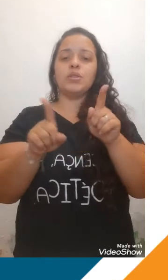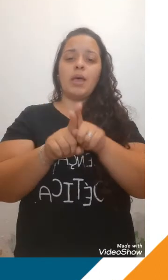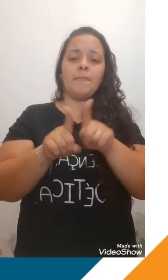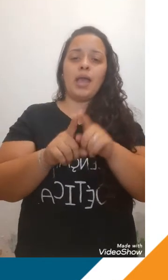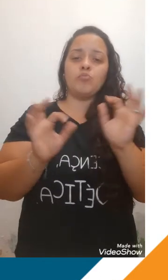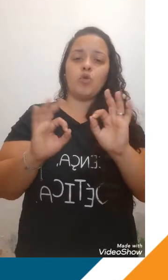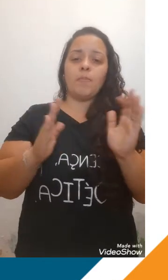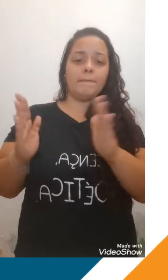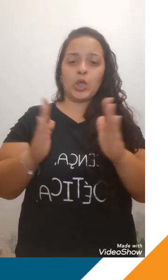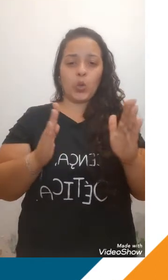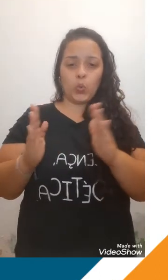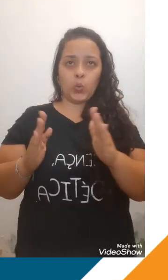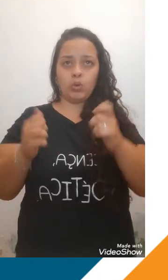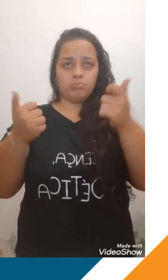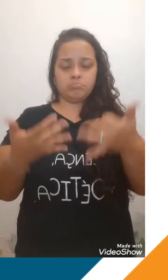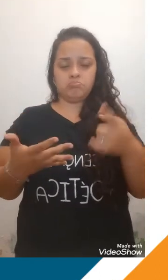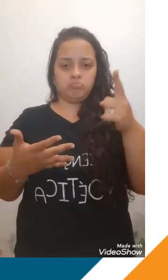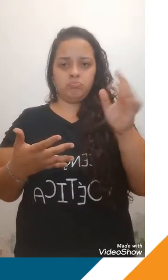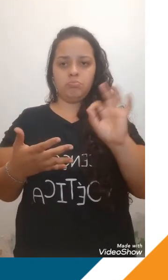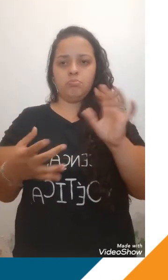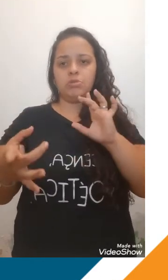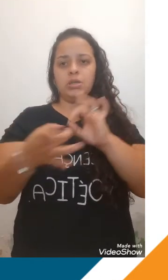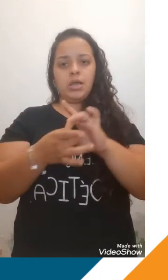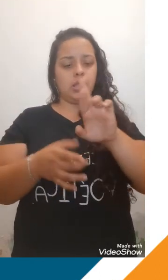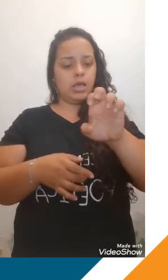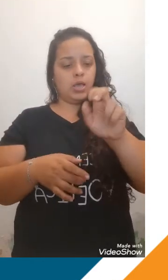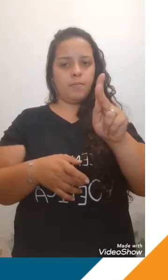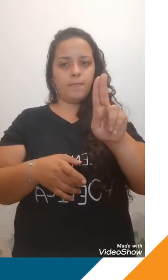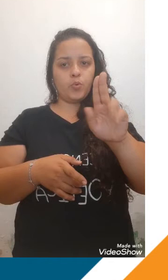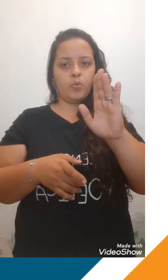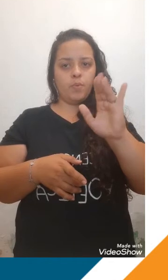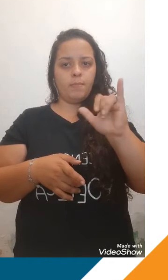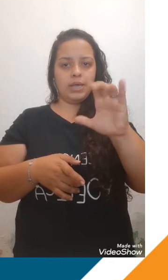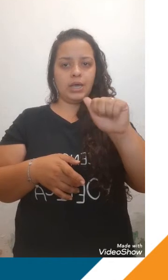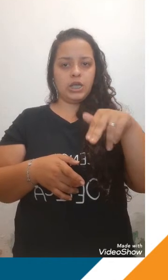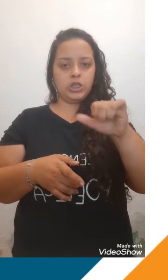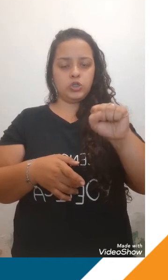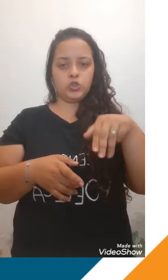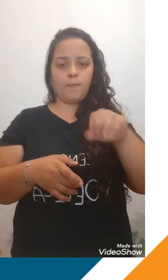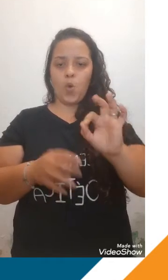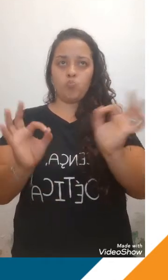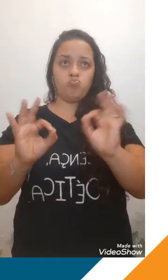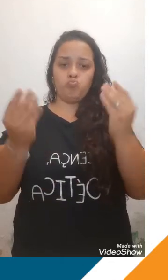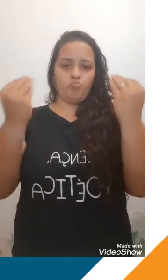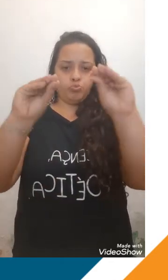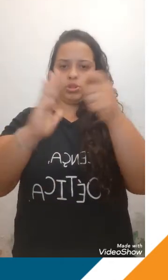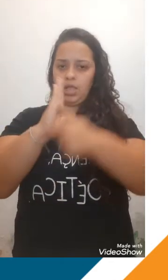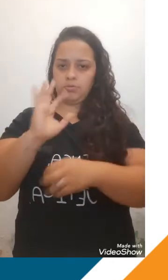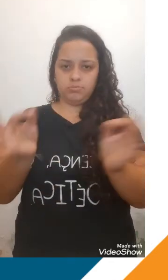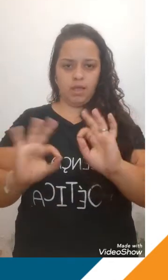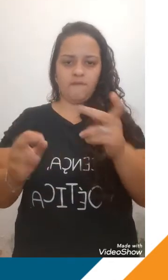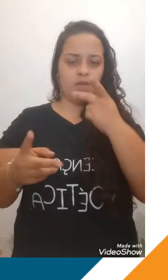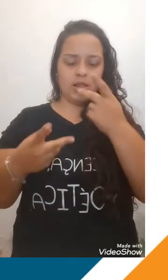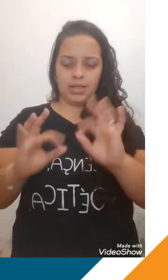menos no período que está sendo abordado. O republicanismo ainda também não está sendo posto nesse momento aí